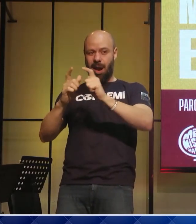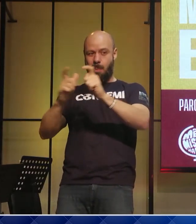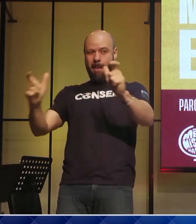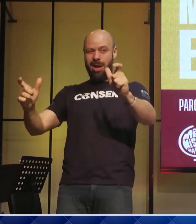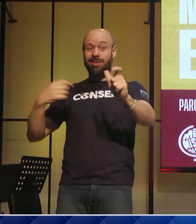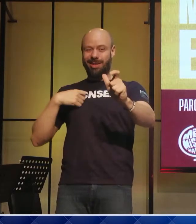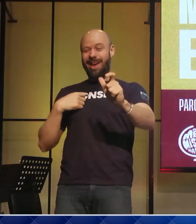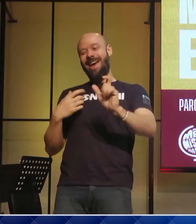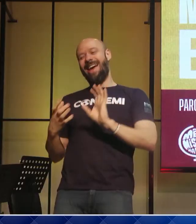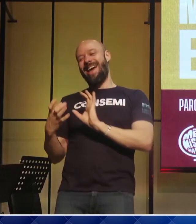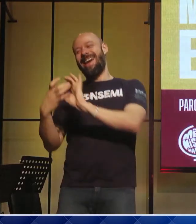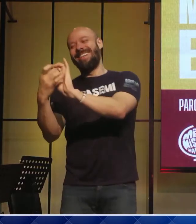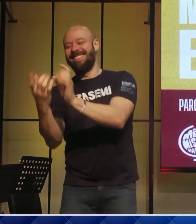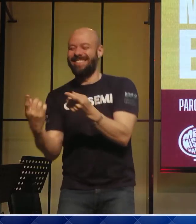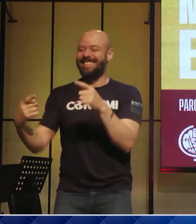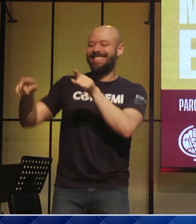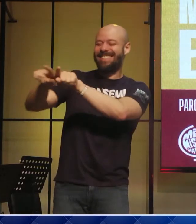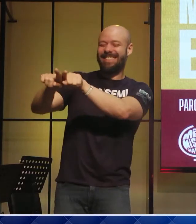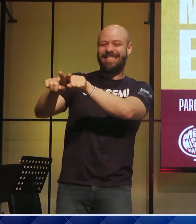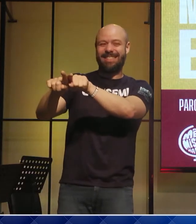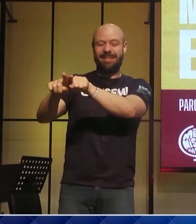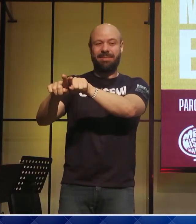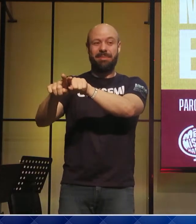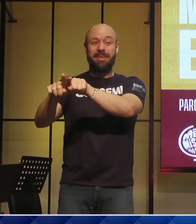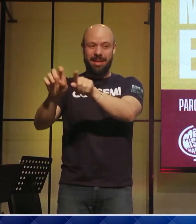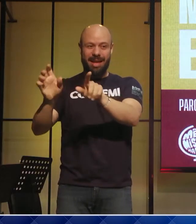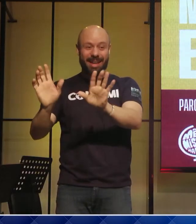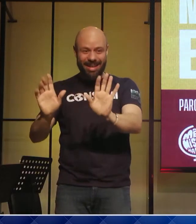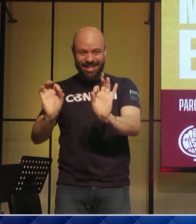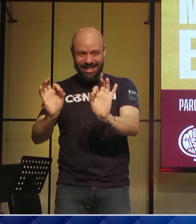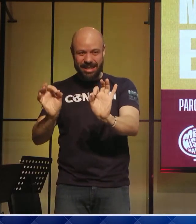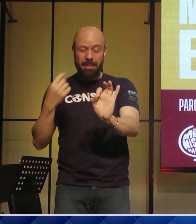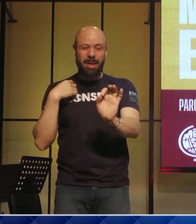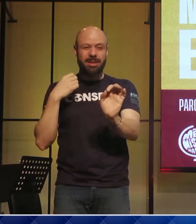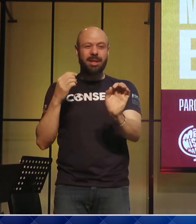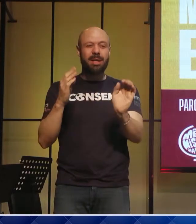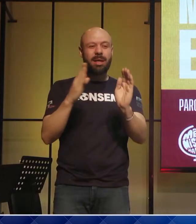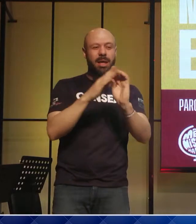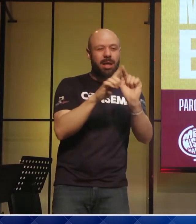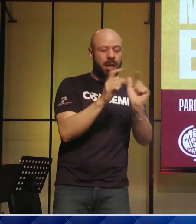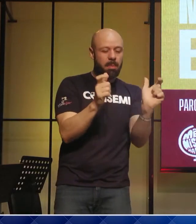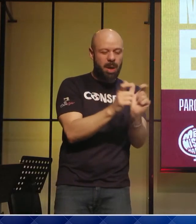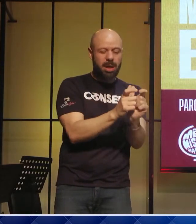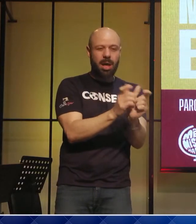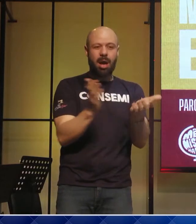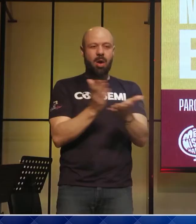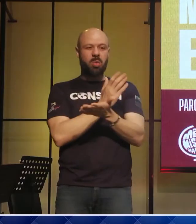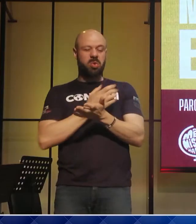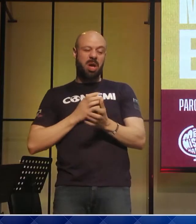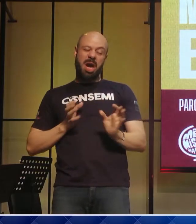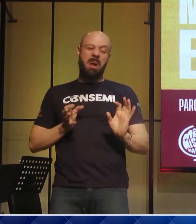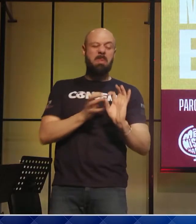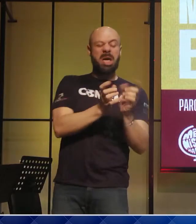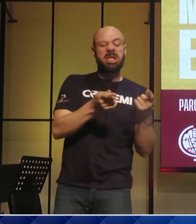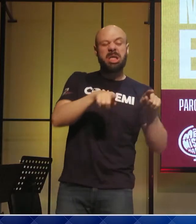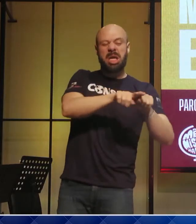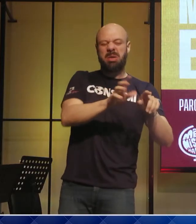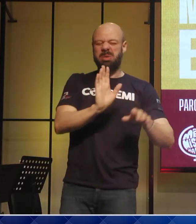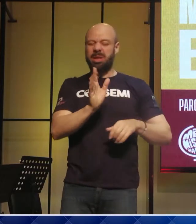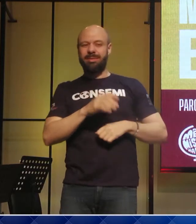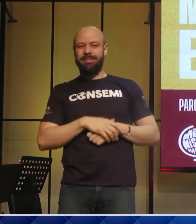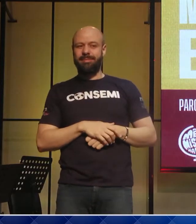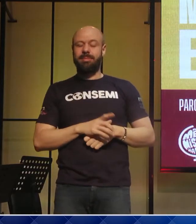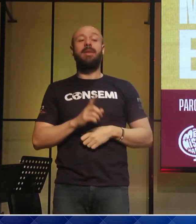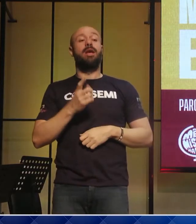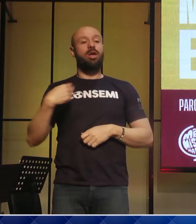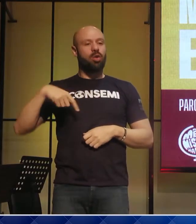isso. O pastor Gilberto deixar, faz fila no quarteirão aí de pregadores querendo pregar aqui. Agora tem lugares que ninguém quer ir, e o meu chamado